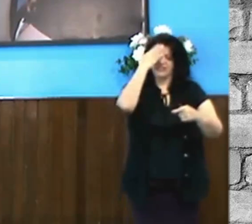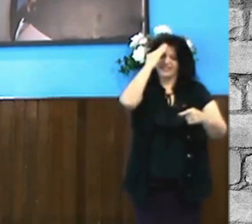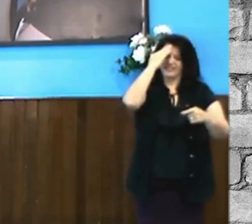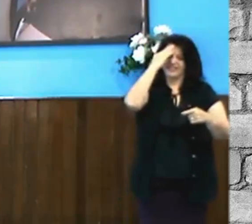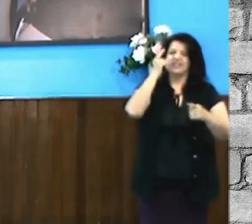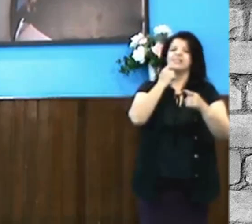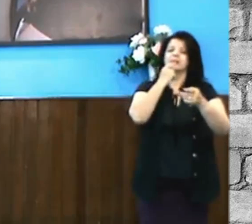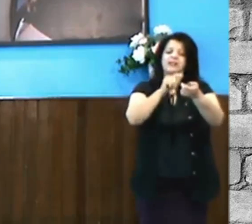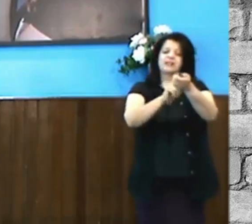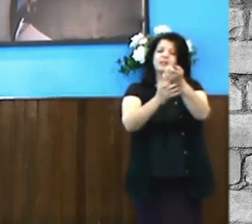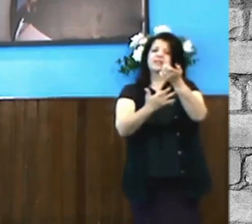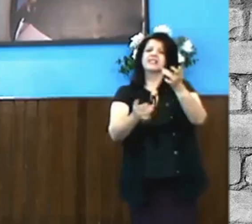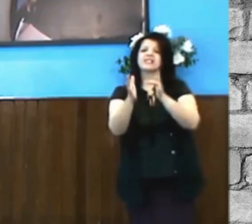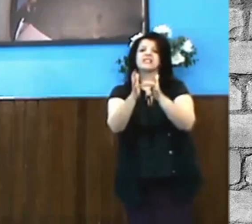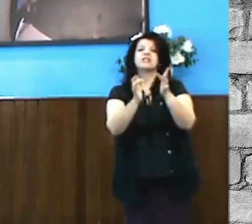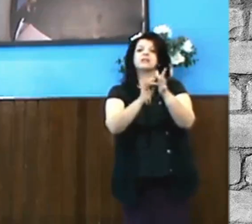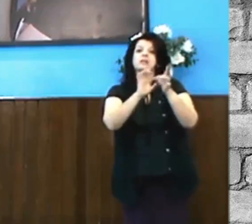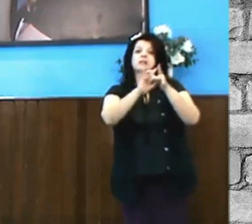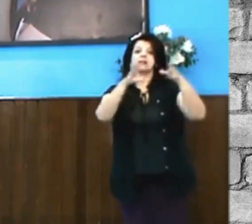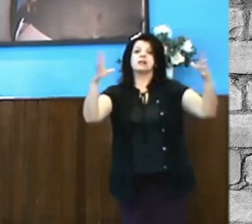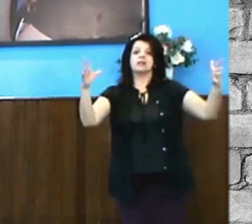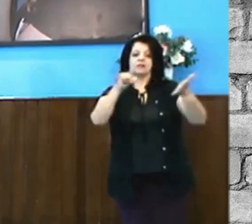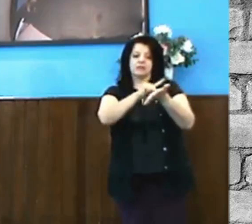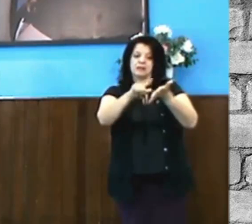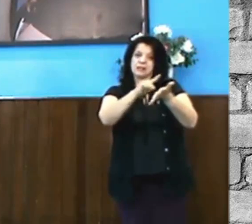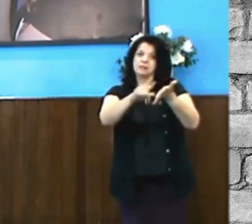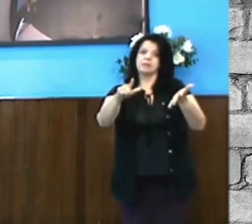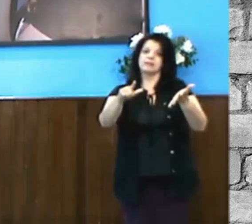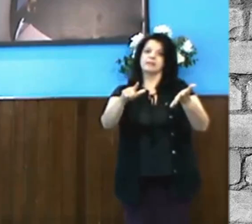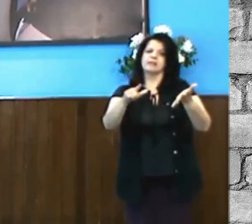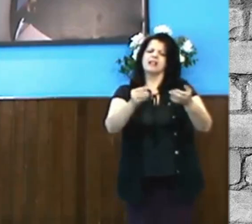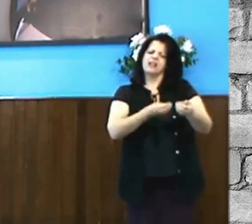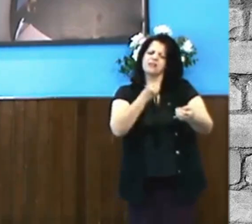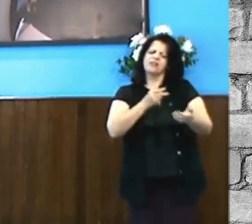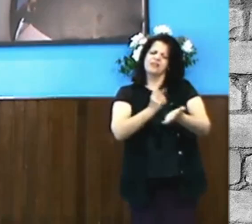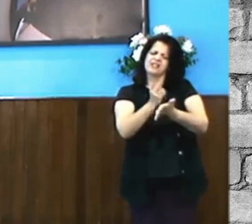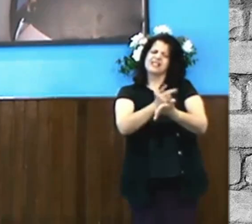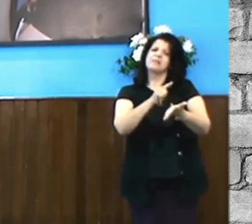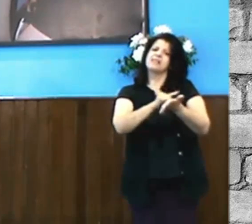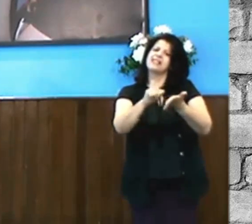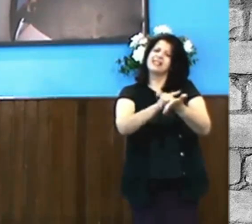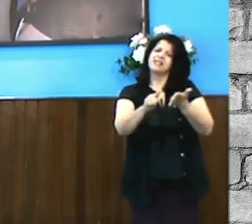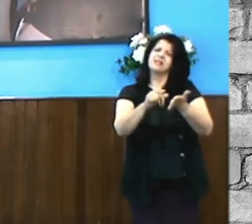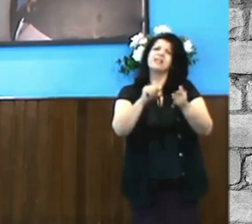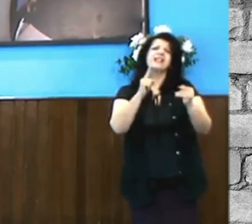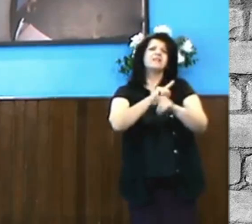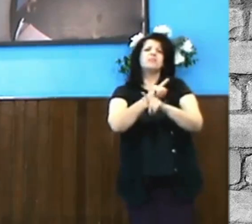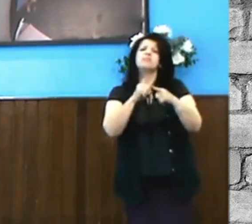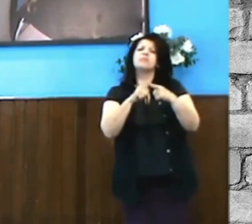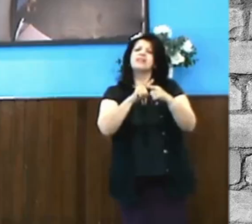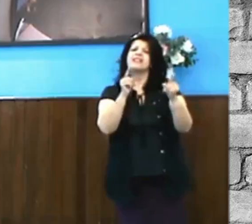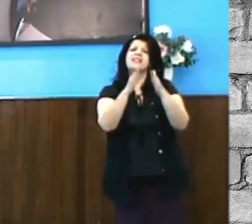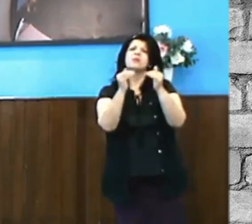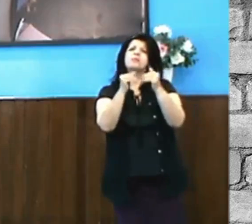sangue de Jesus nos purifica? Por que não vivermos então dessa forma, purificados? Por que não então clamar a Ele, como o